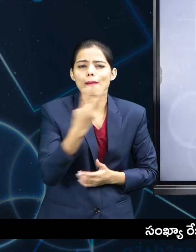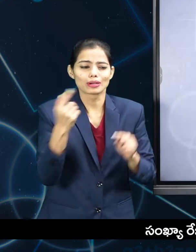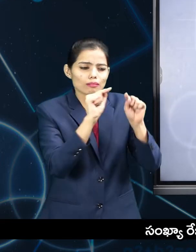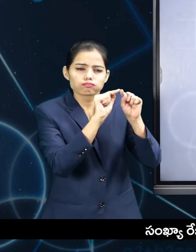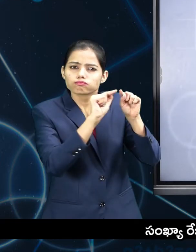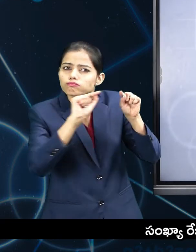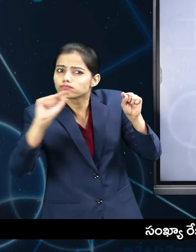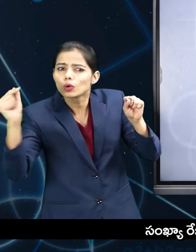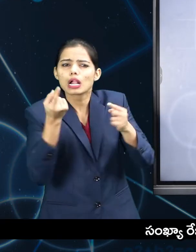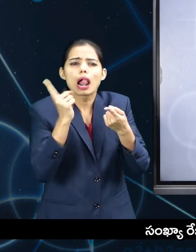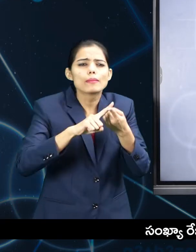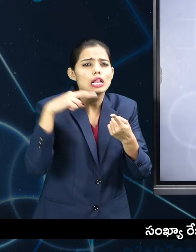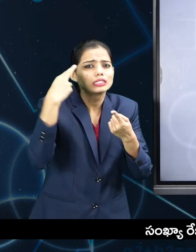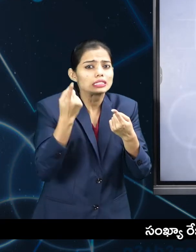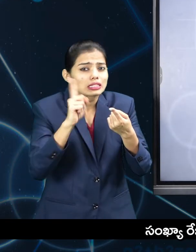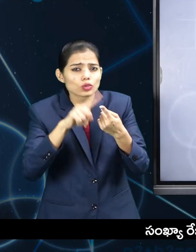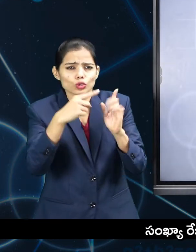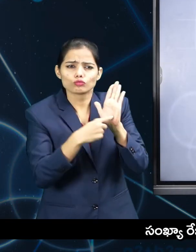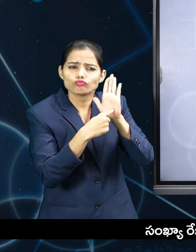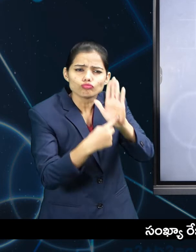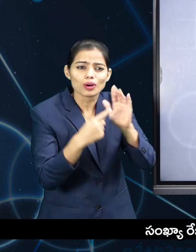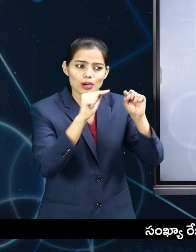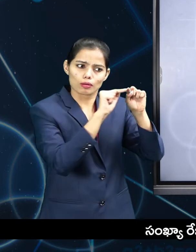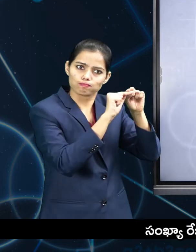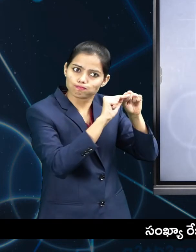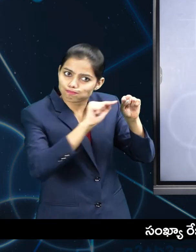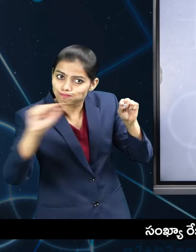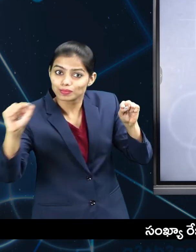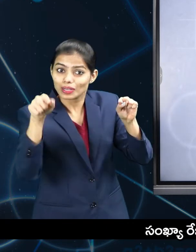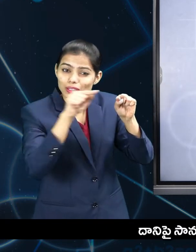సంఖ్యారేఖ సాధారణంగా సమాంతర రేఖగా సూచించబడుతుంది.